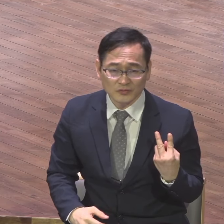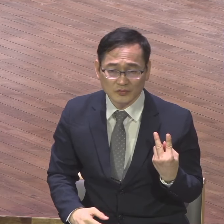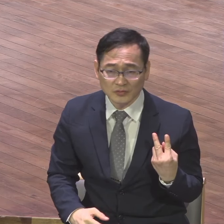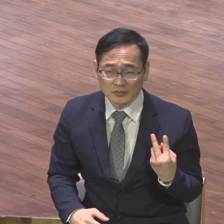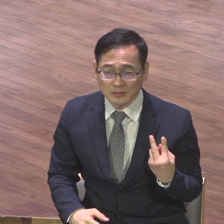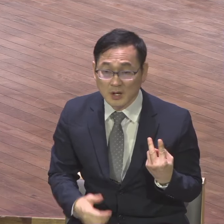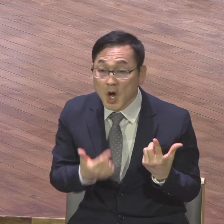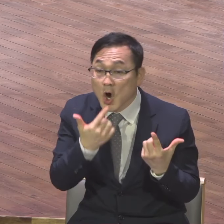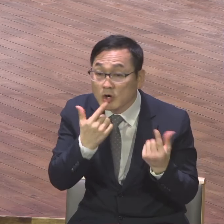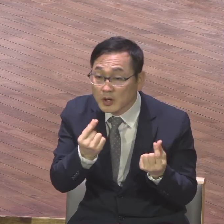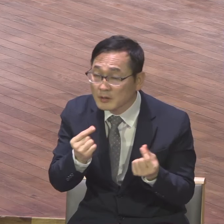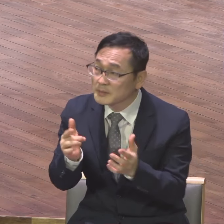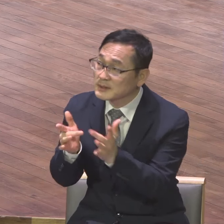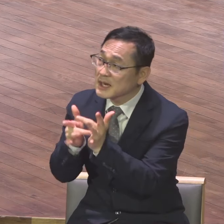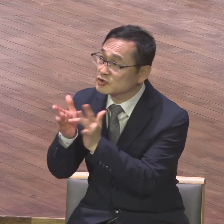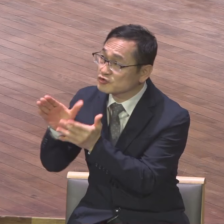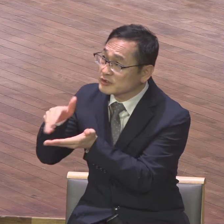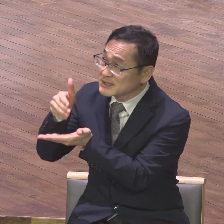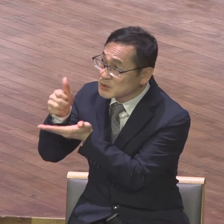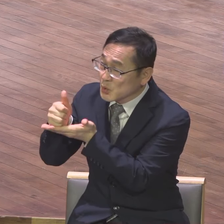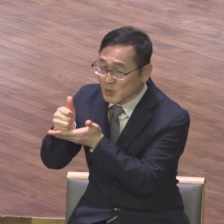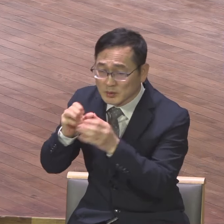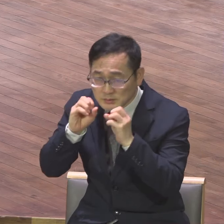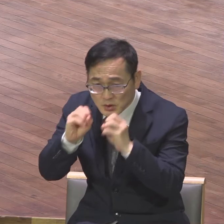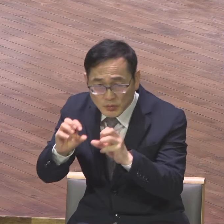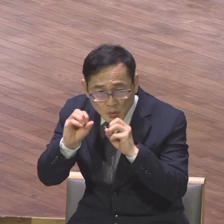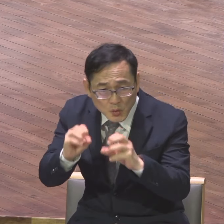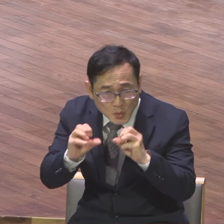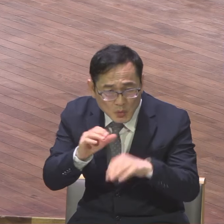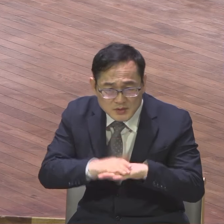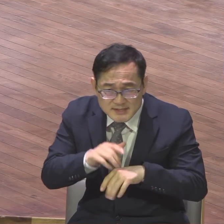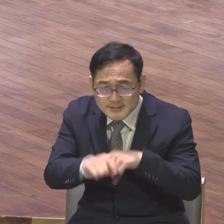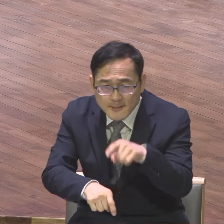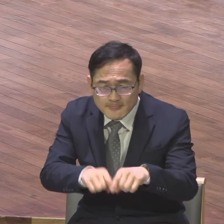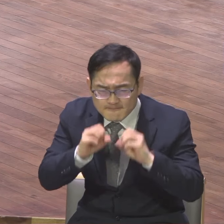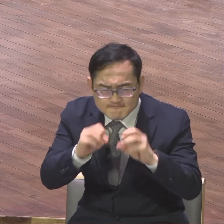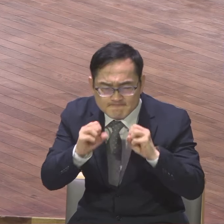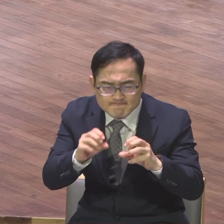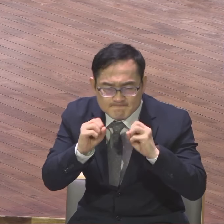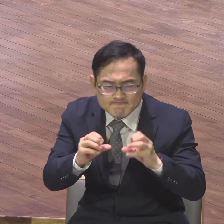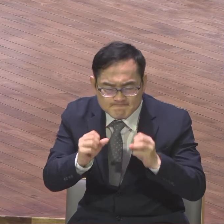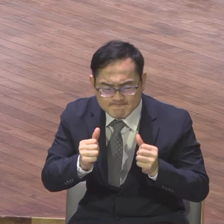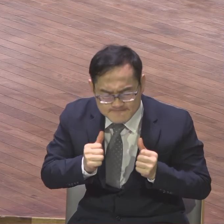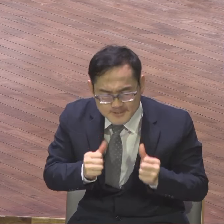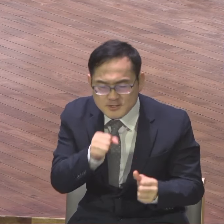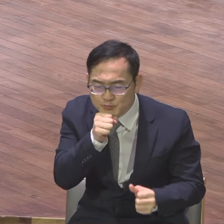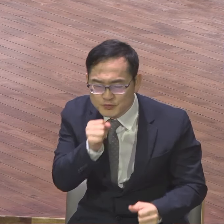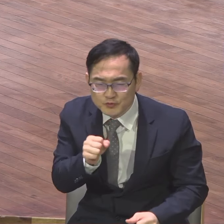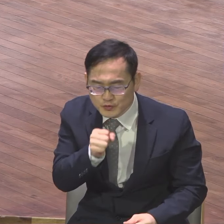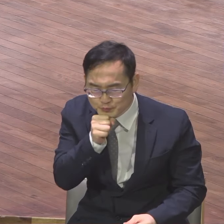증거하면서 예수 그리스도의 사랑을 실천을 그렇게 한 사람은